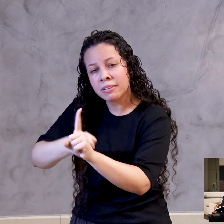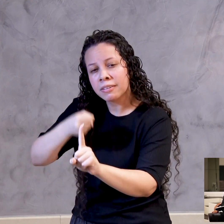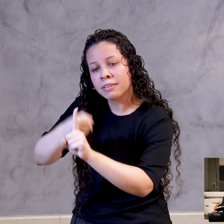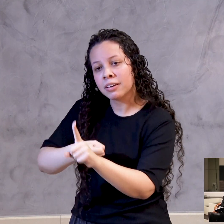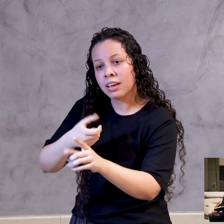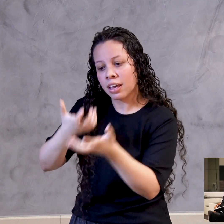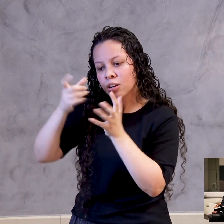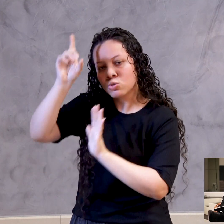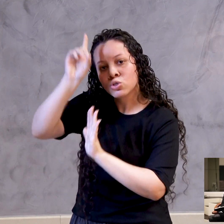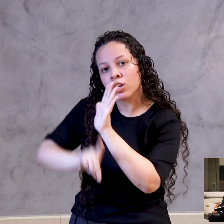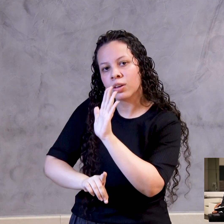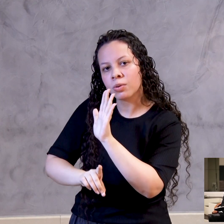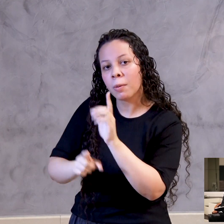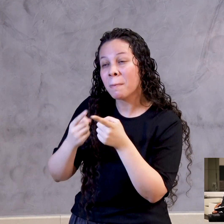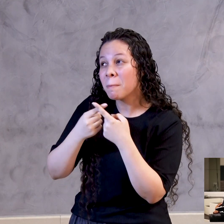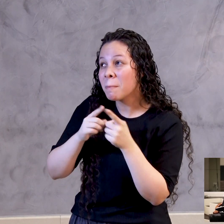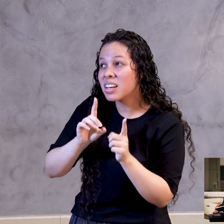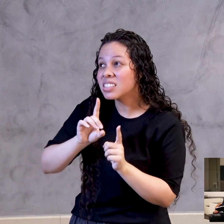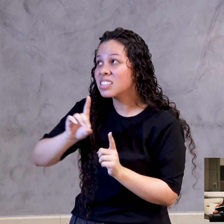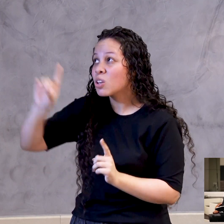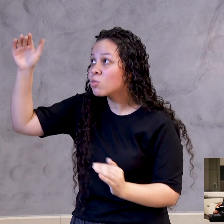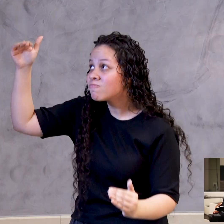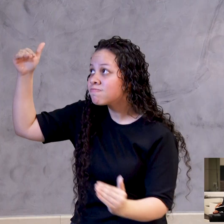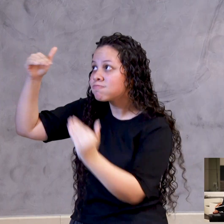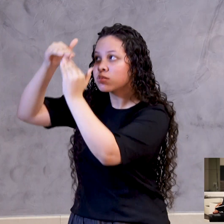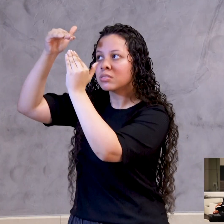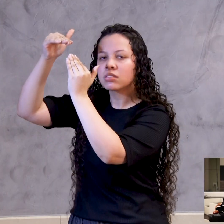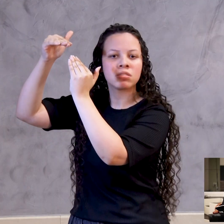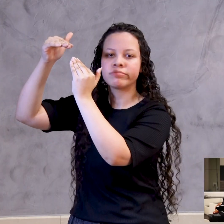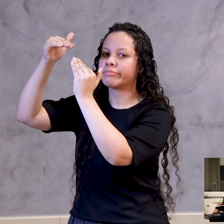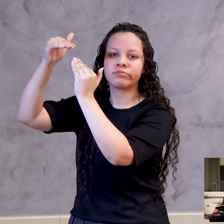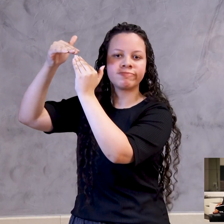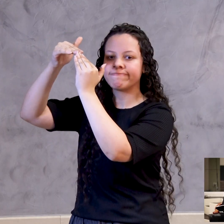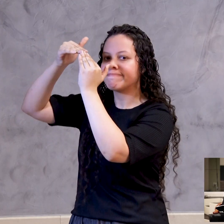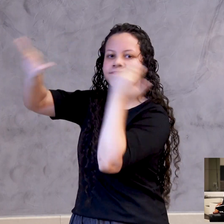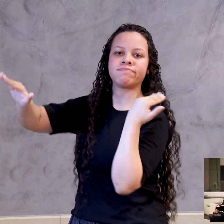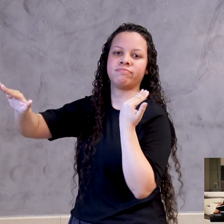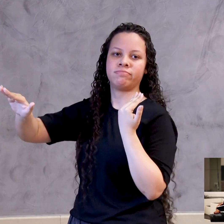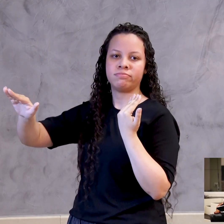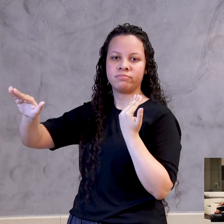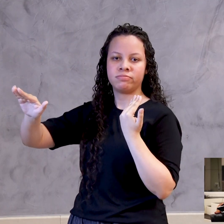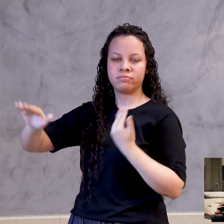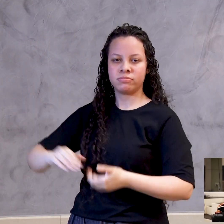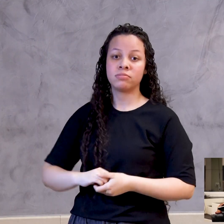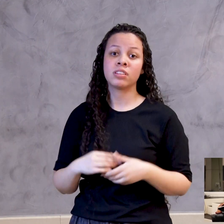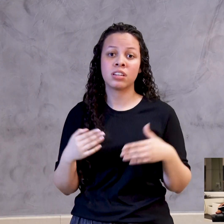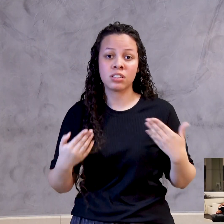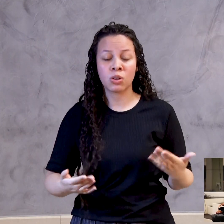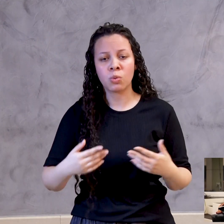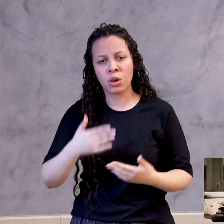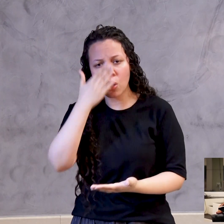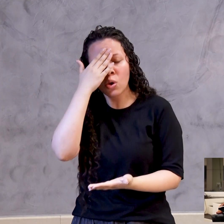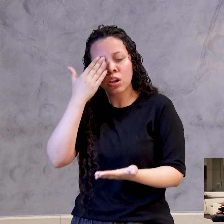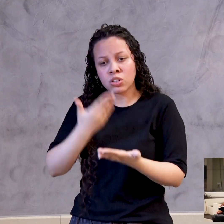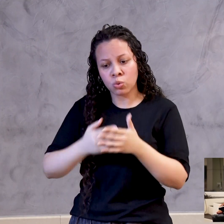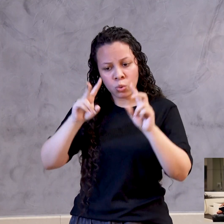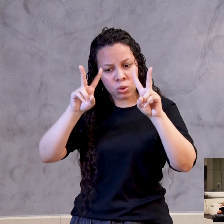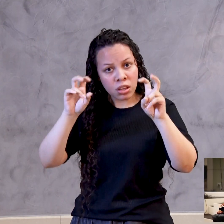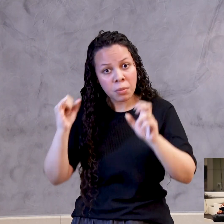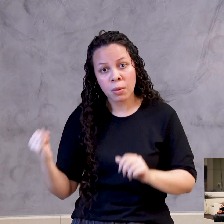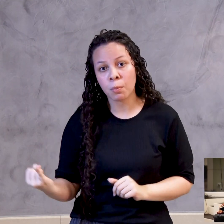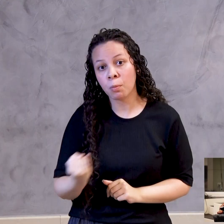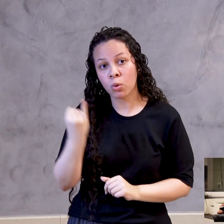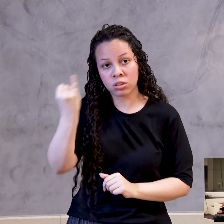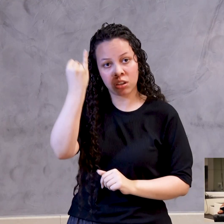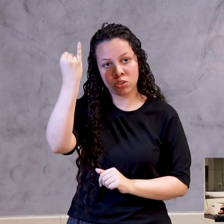nunca serão amparados pelas Escrituras. Então, eu creio que foi um bom tema, tão bom